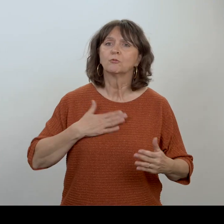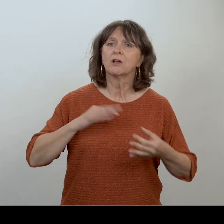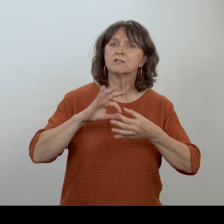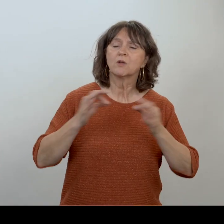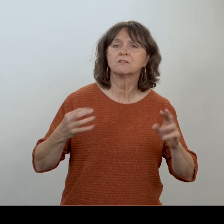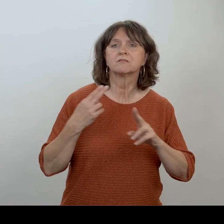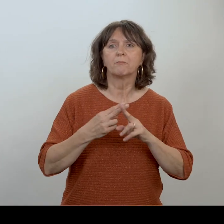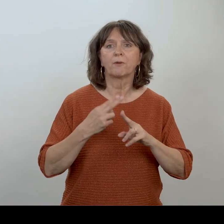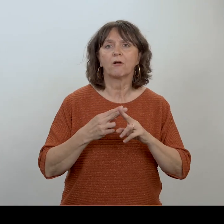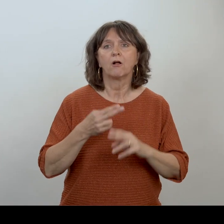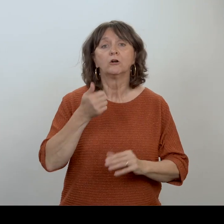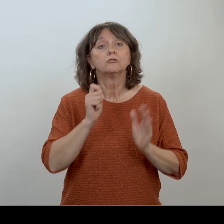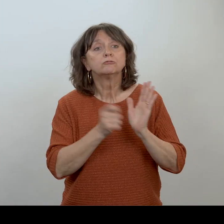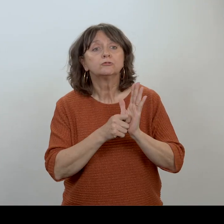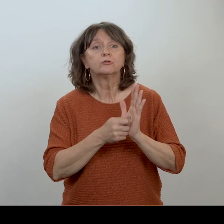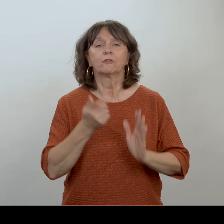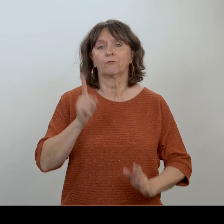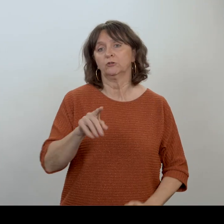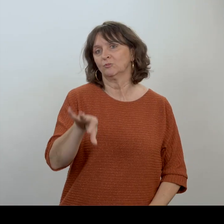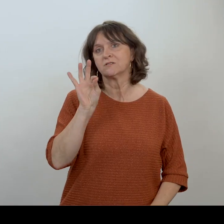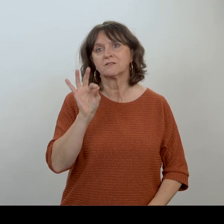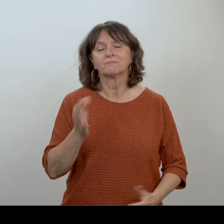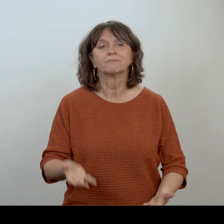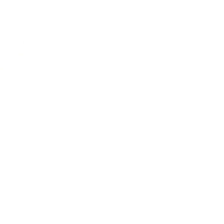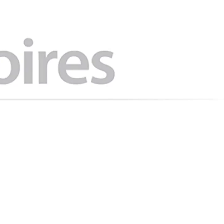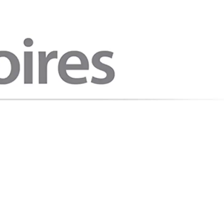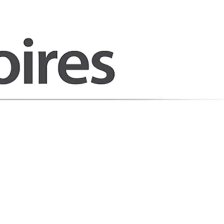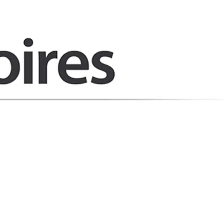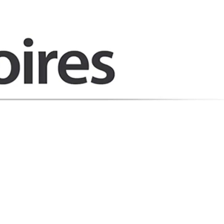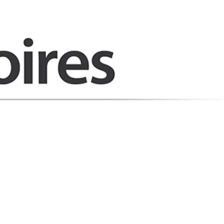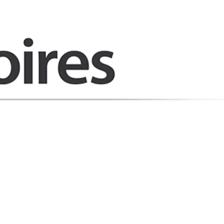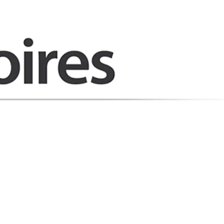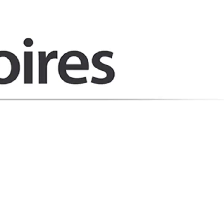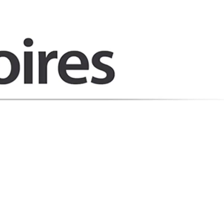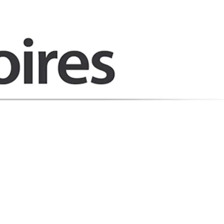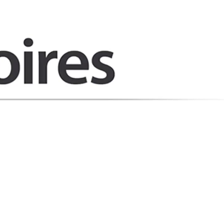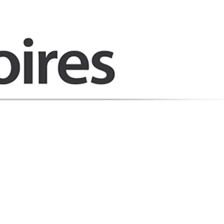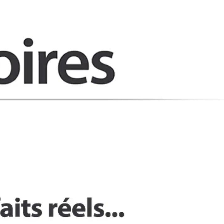Bonjour, aujourd'hui mon histoire s'intitule « Un jour, il faut choisir ».